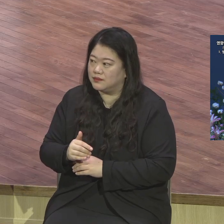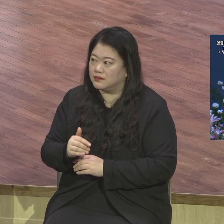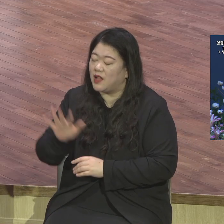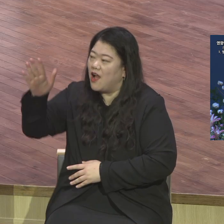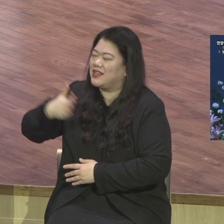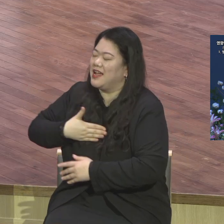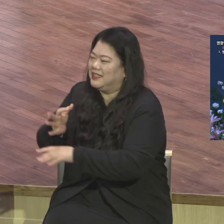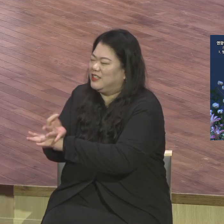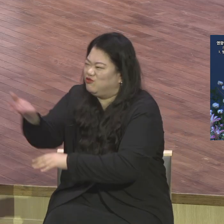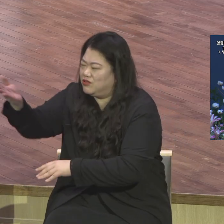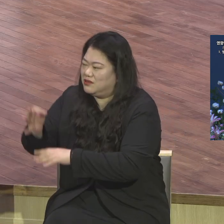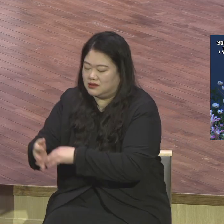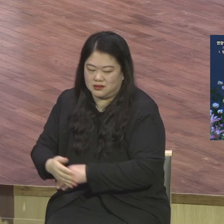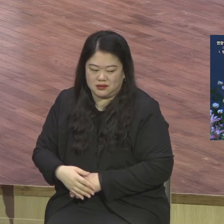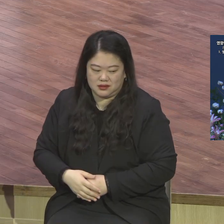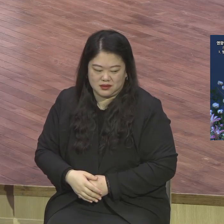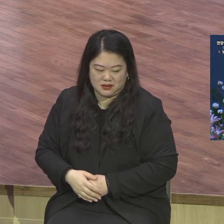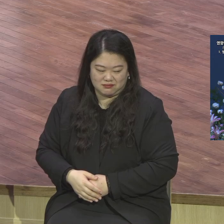내겠습니다.